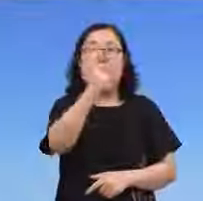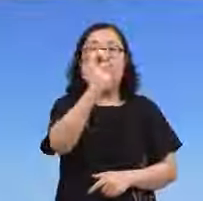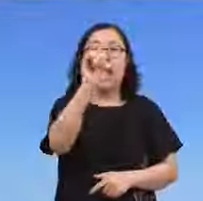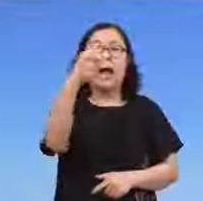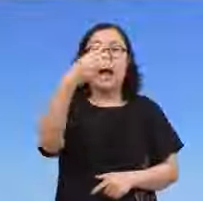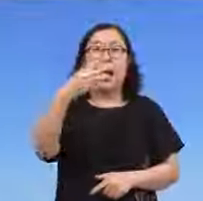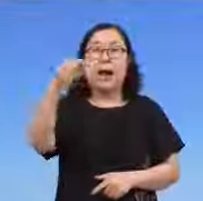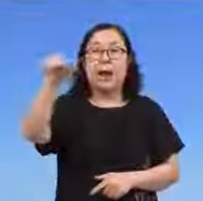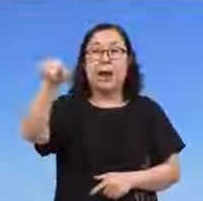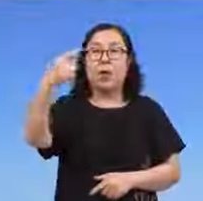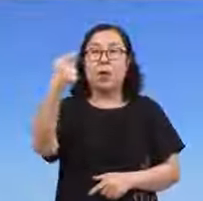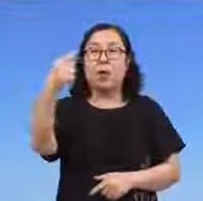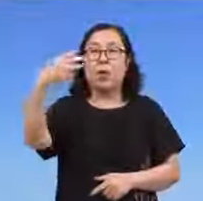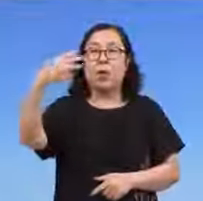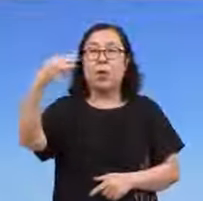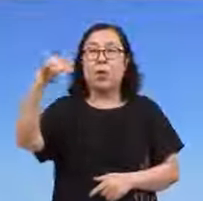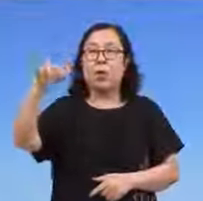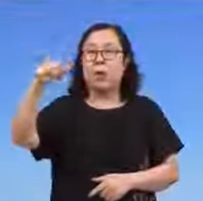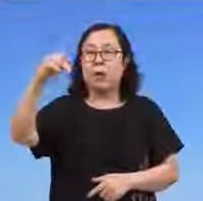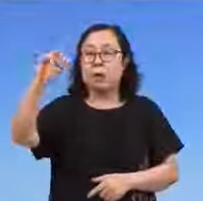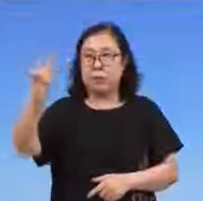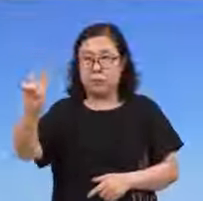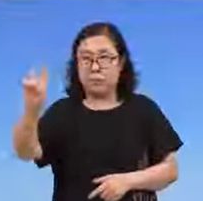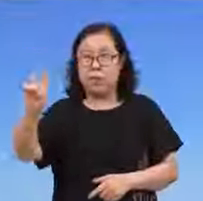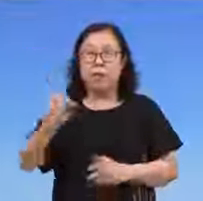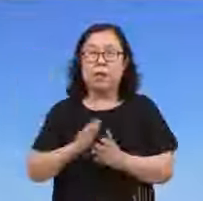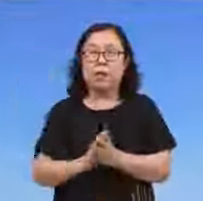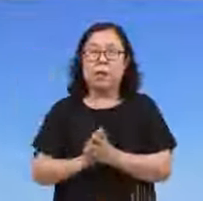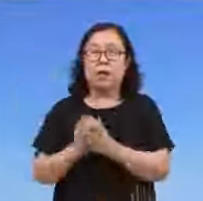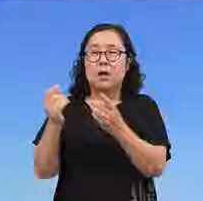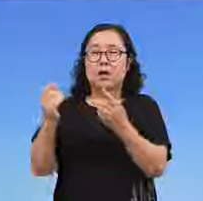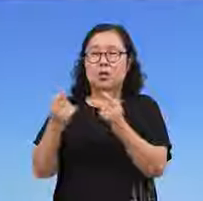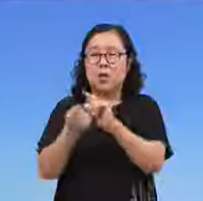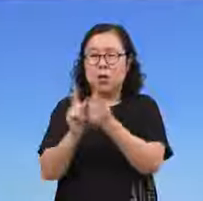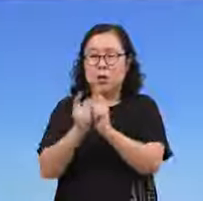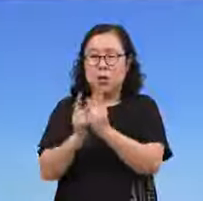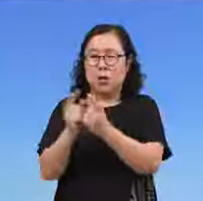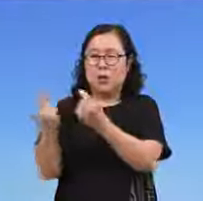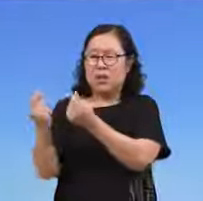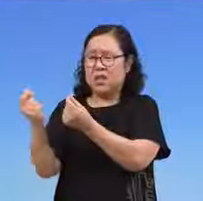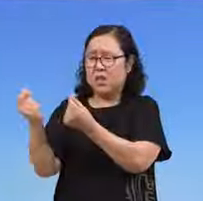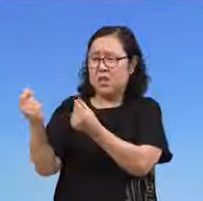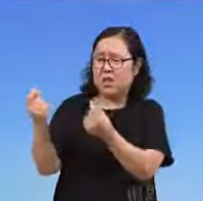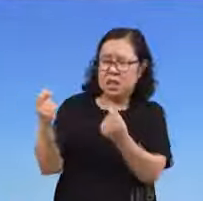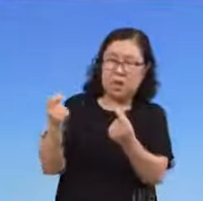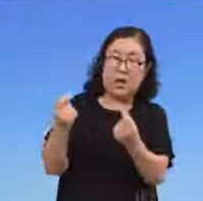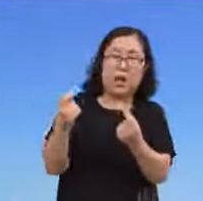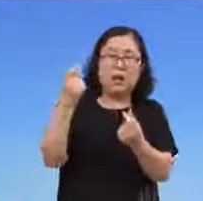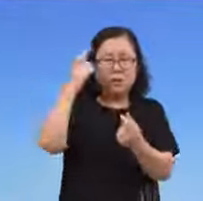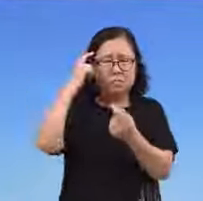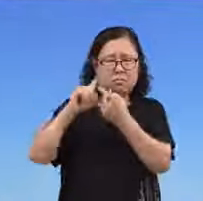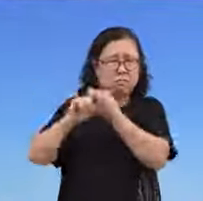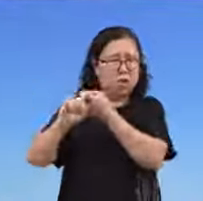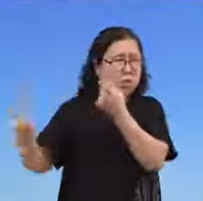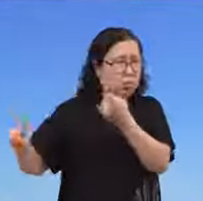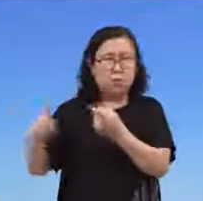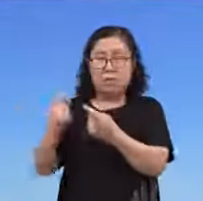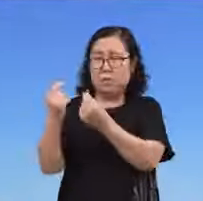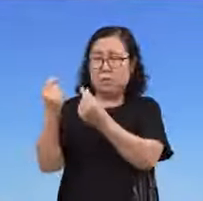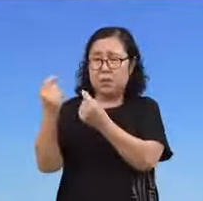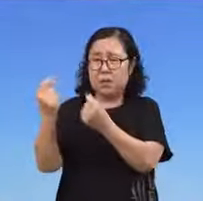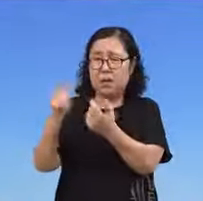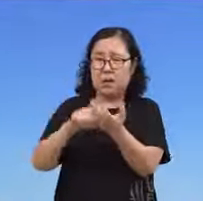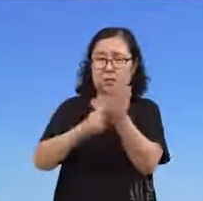하나 클릭을 하면은 그 다음부터는 막 이거와 연관되는 비슷한 것들이 막 계속 떠요. 그게 저는 하나도